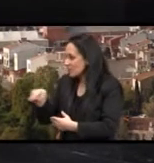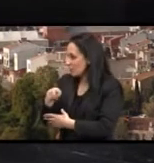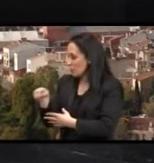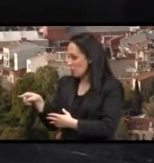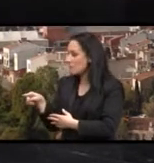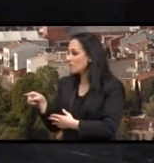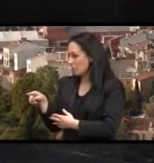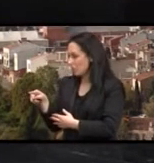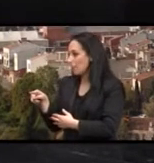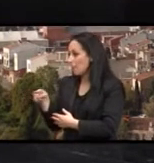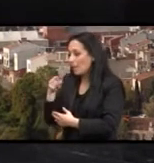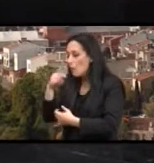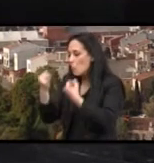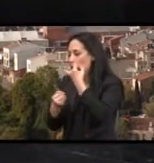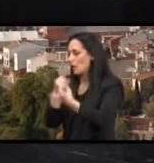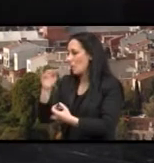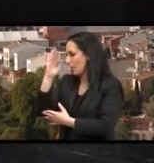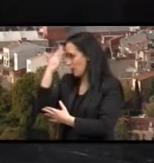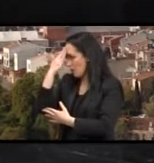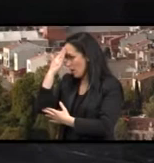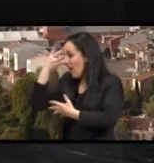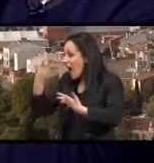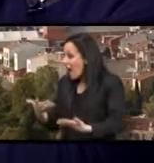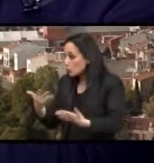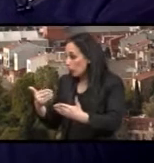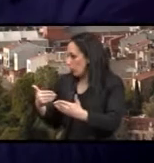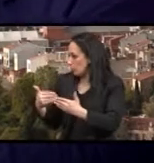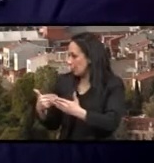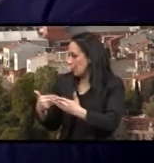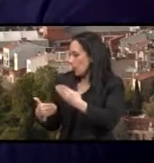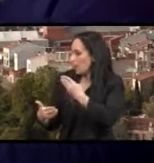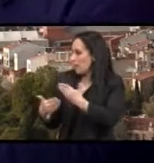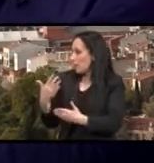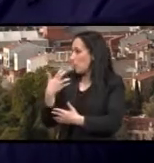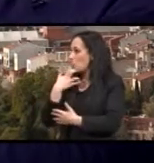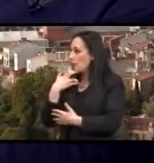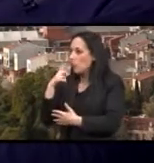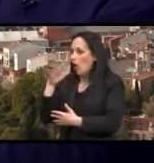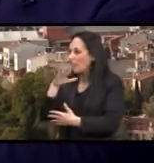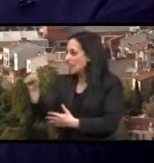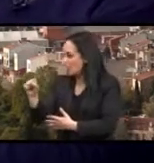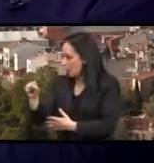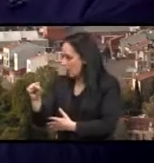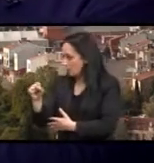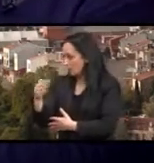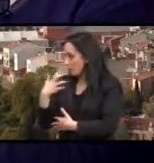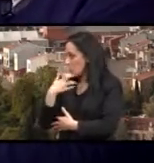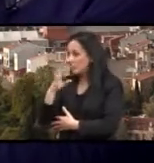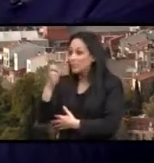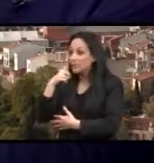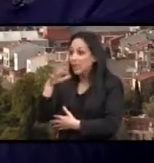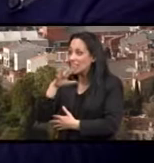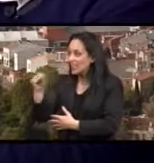I aquest és el gran problema, no? Ara s'ha començat a detectar. Què guanyem detectant-lo? Pues que podem fer previsió, no?